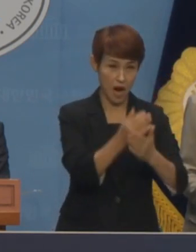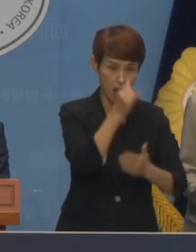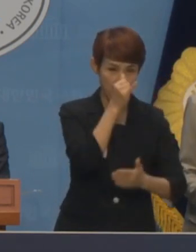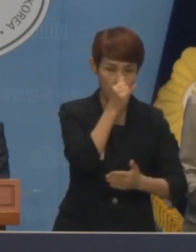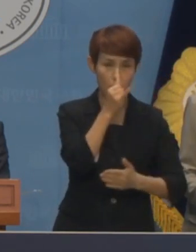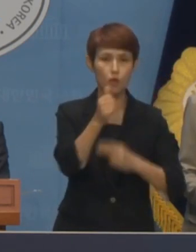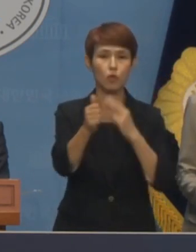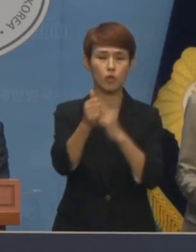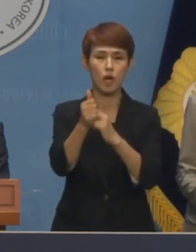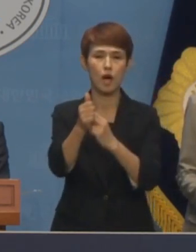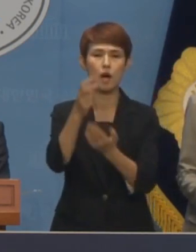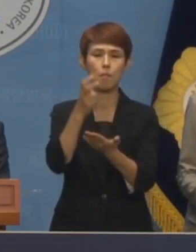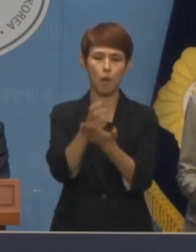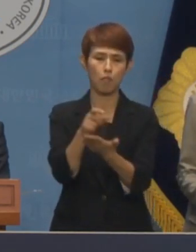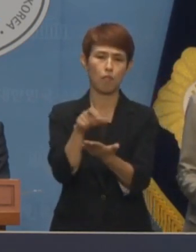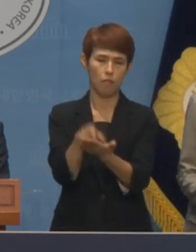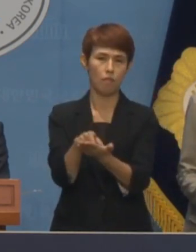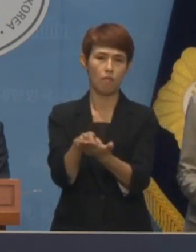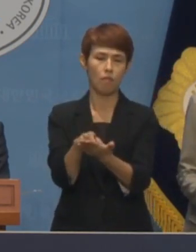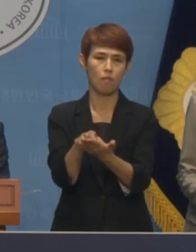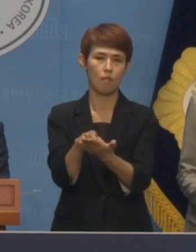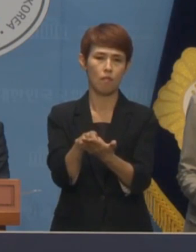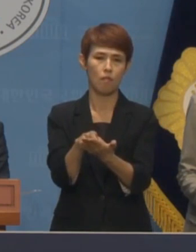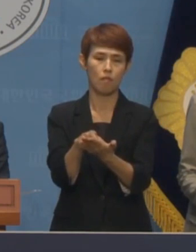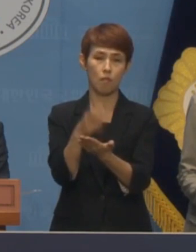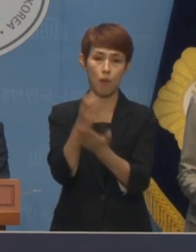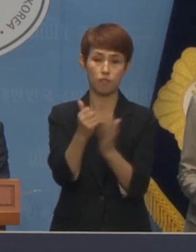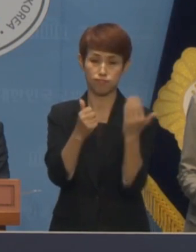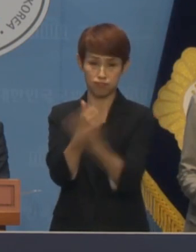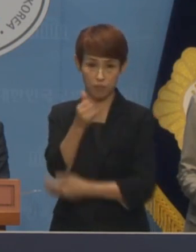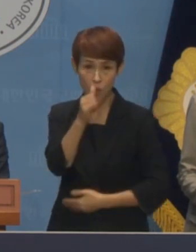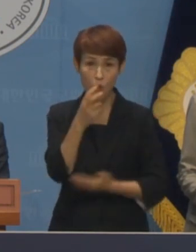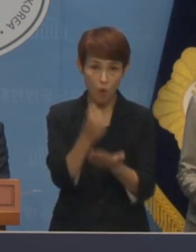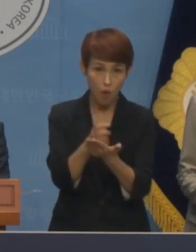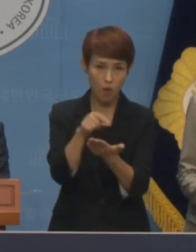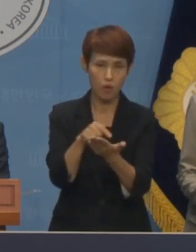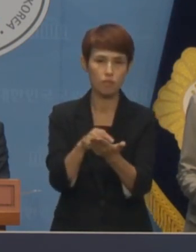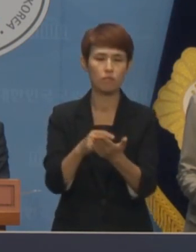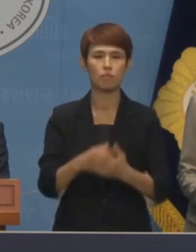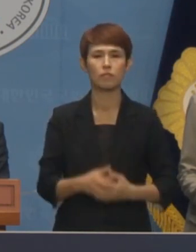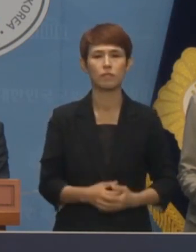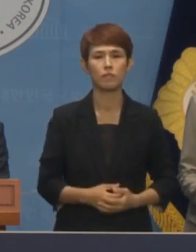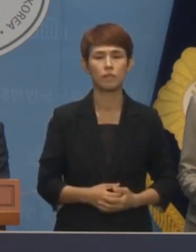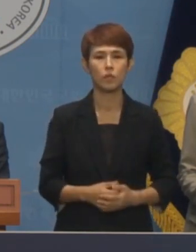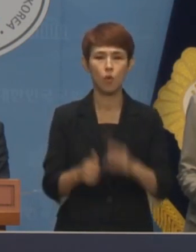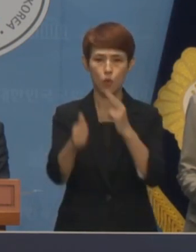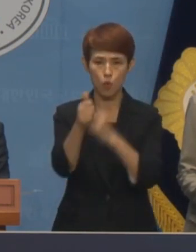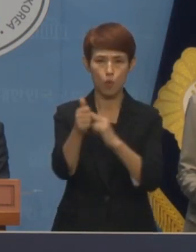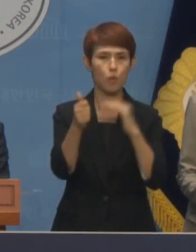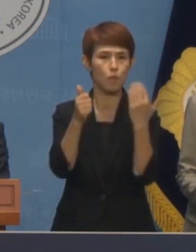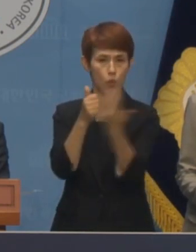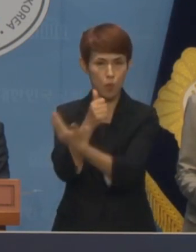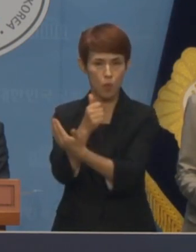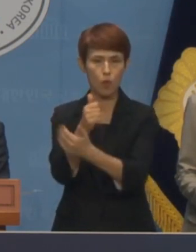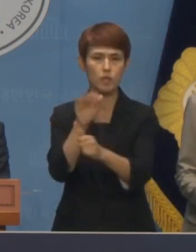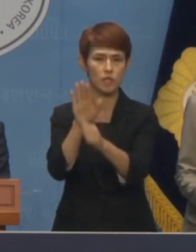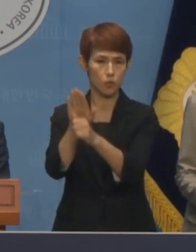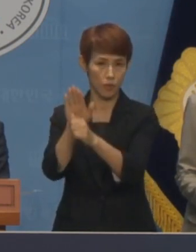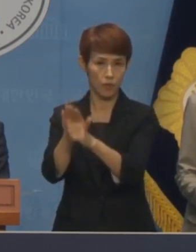마련, 무고성 아동학대 신고를 막기 위한 방안 마련과 교원에 대한 보호, 지원